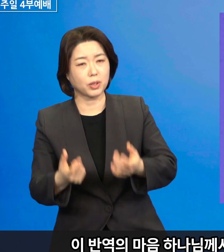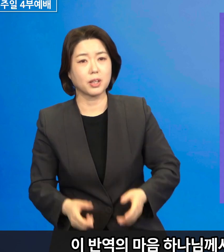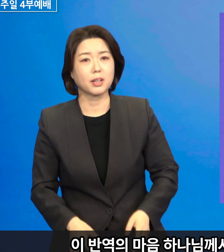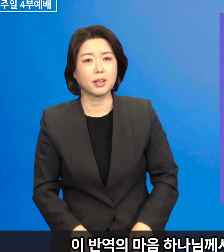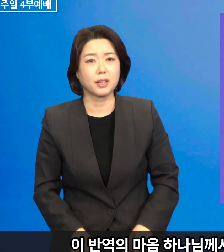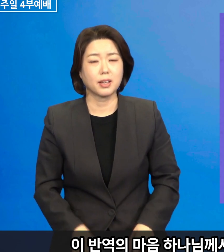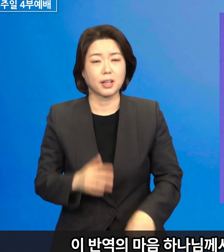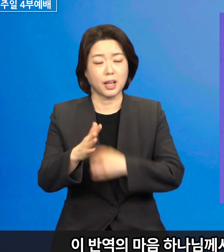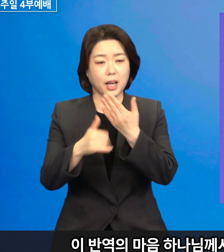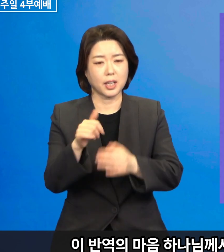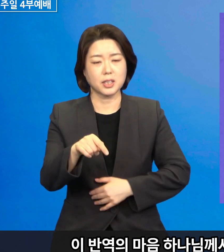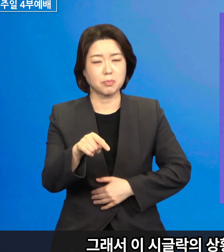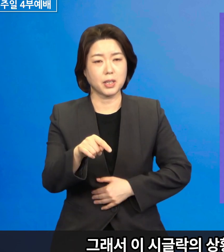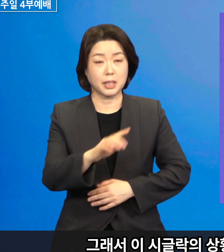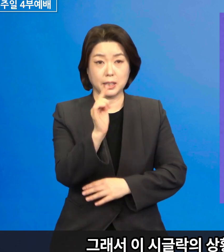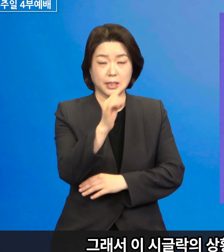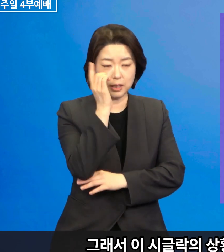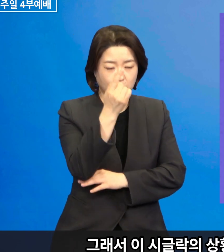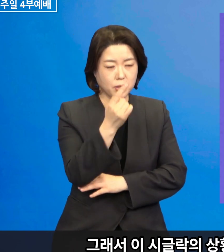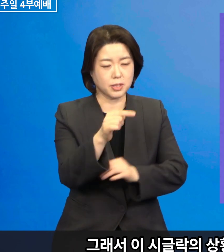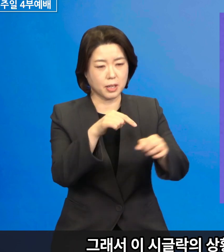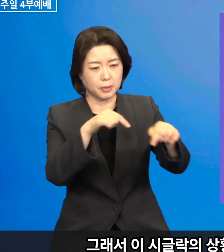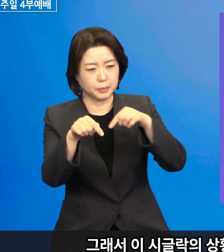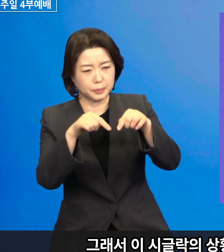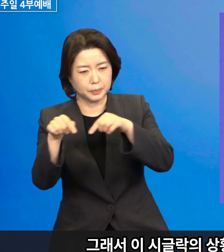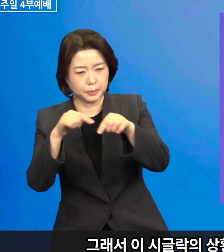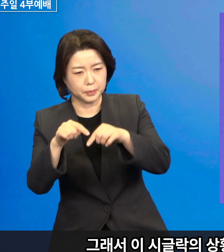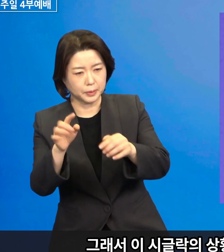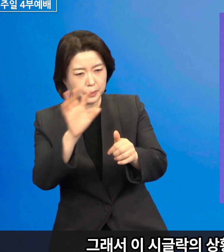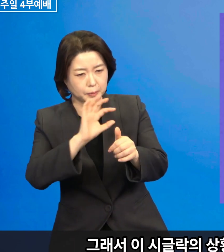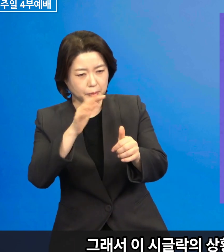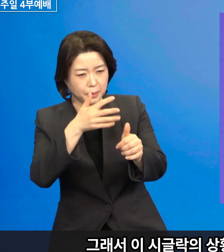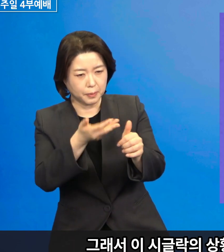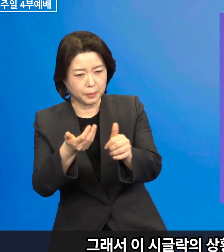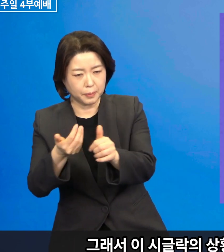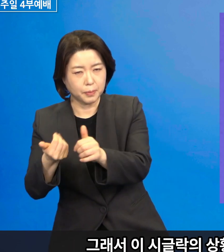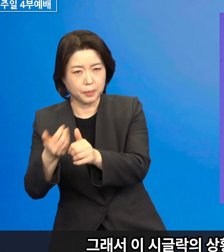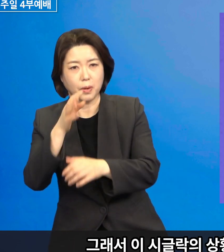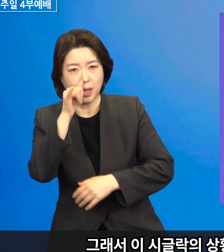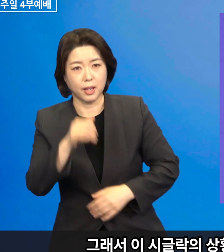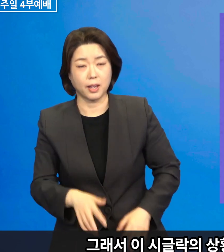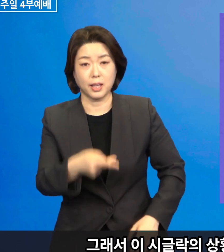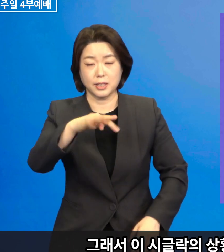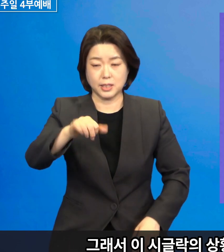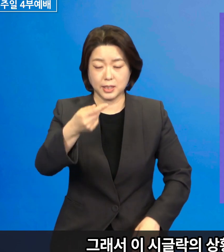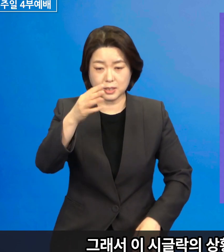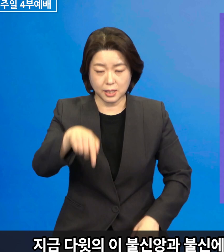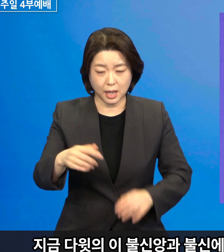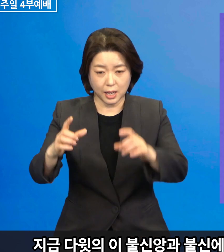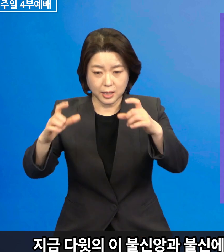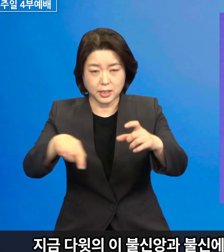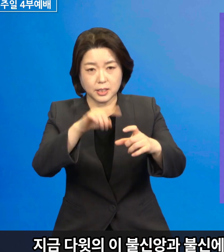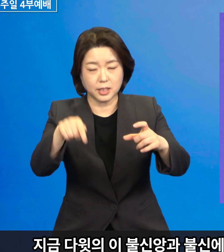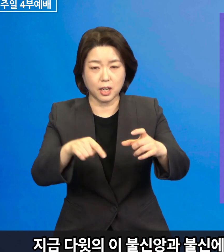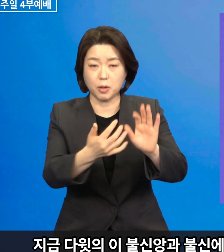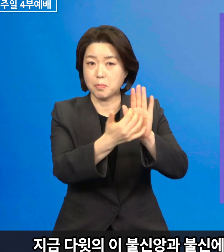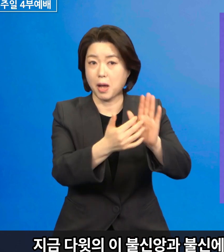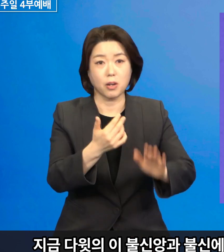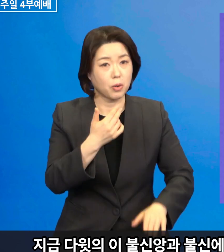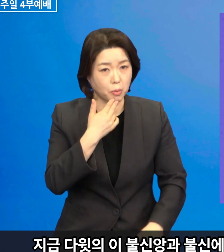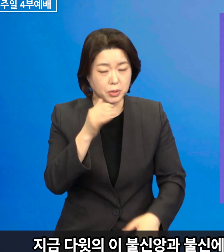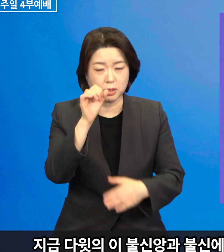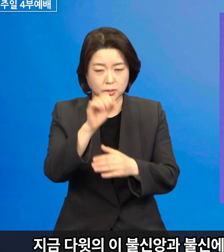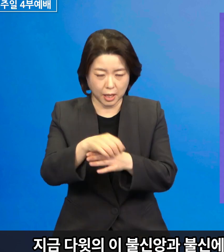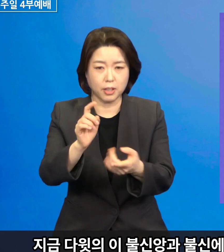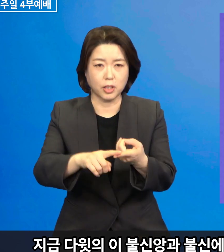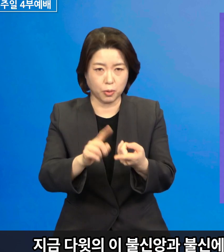그것을 다루고 계신 것이죠. 그래서 이 시글락의 상황을 막지 않고 상황을 허락하셔서 지금 다윗의